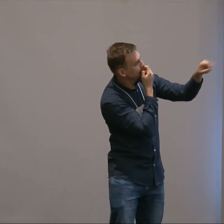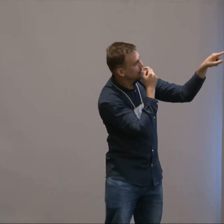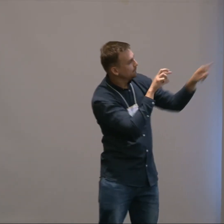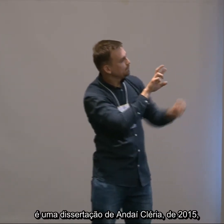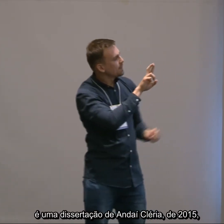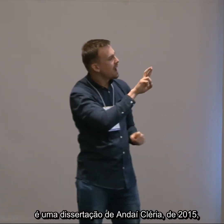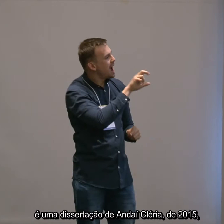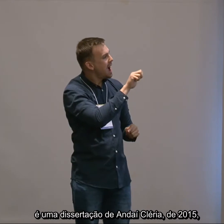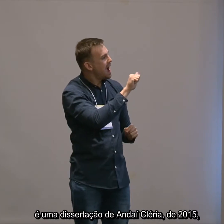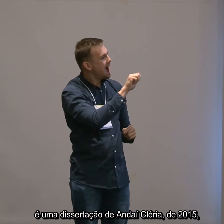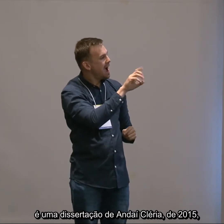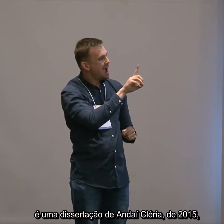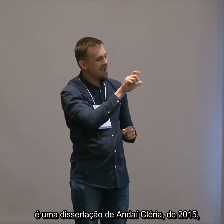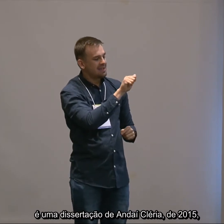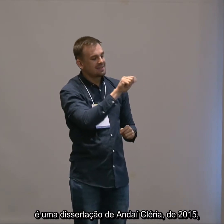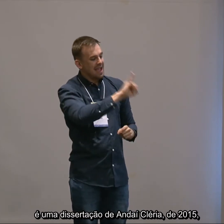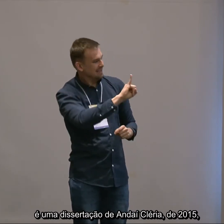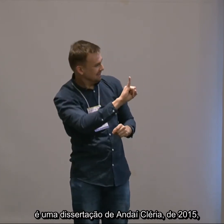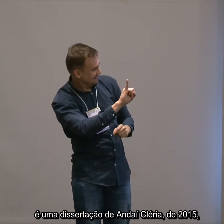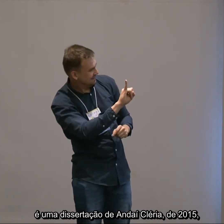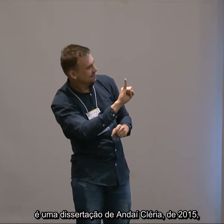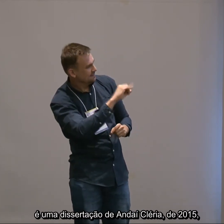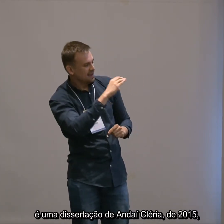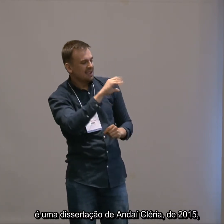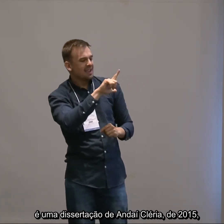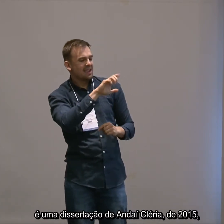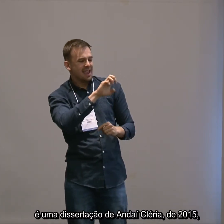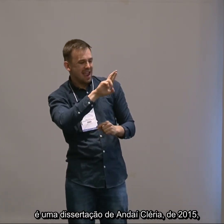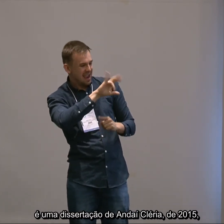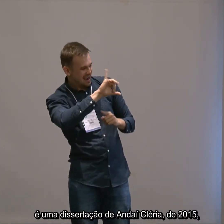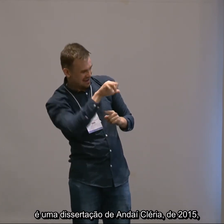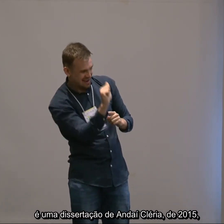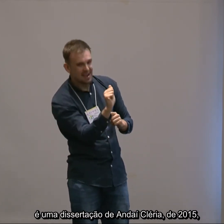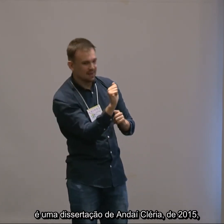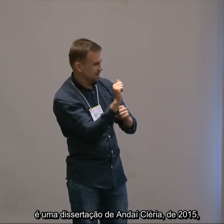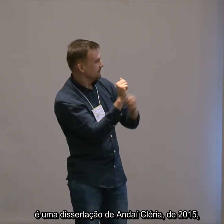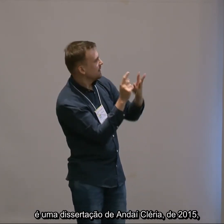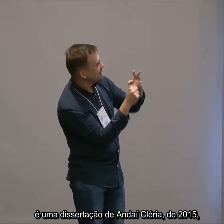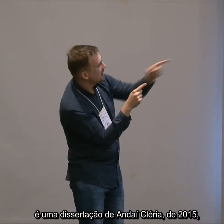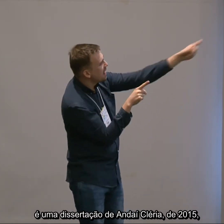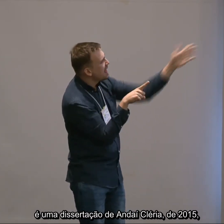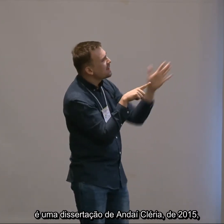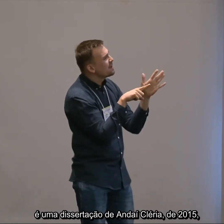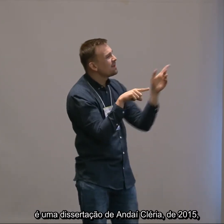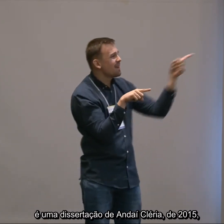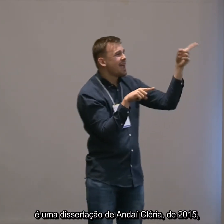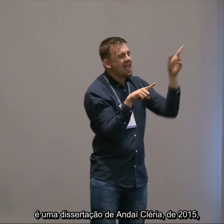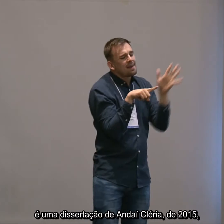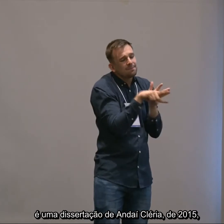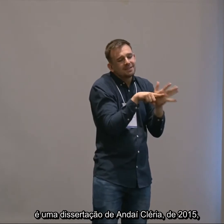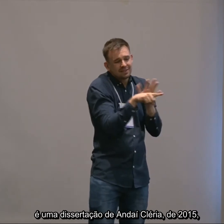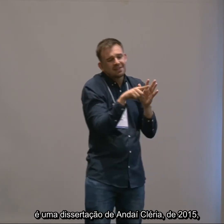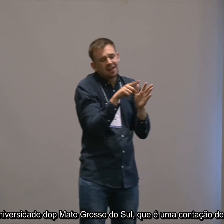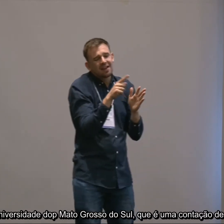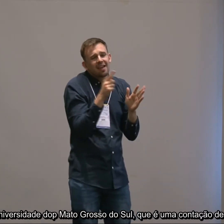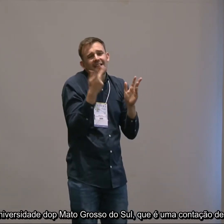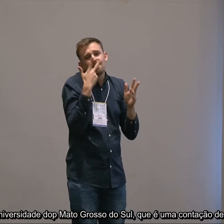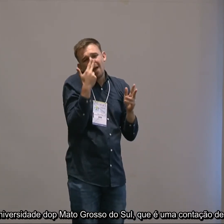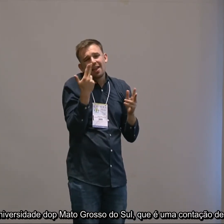é uma dissertação de Randai Cléria Felipe Gonçalves de 2015 da Universidade do